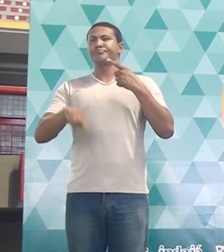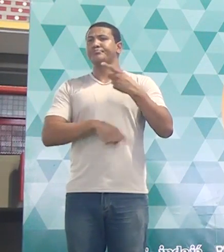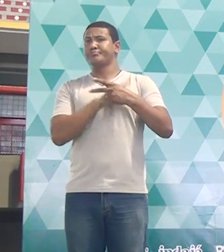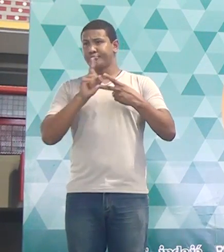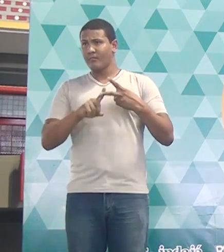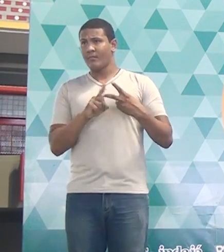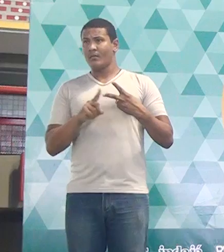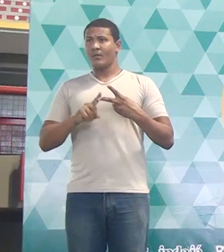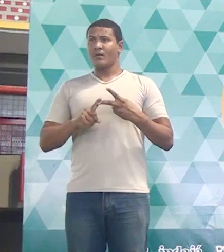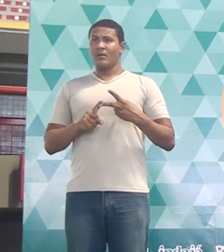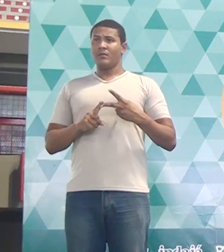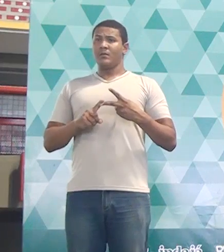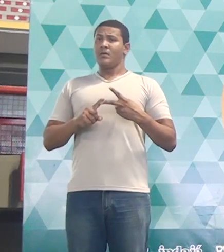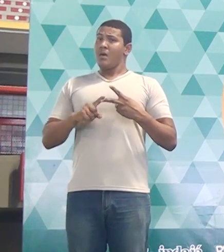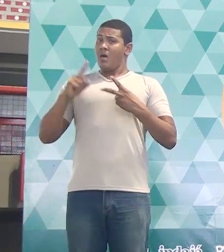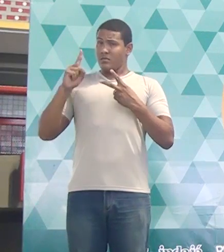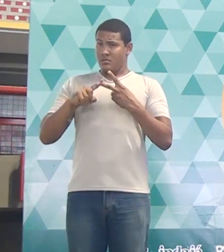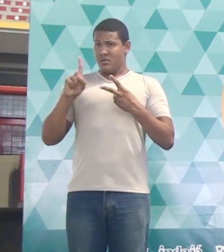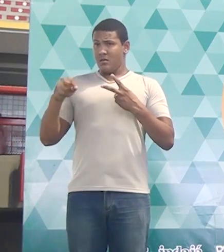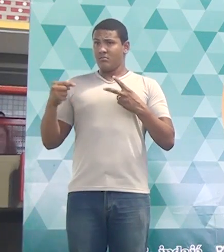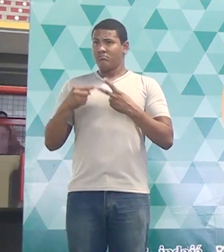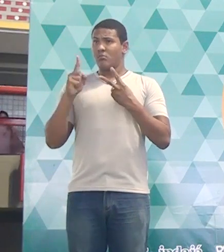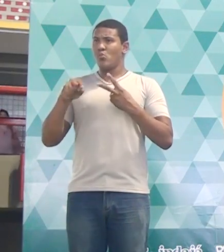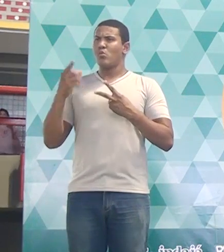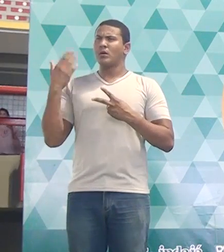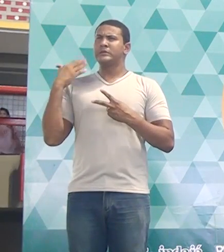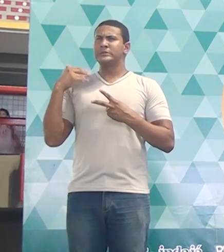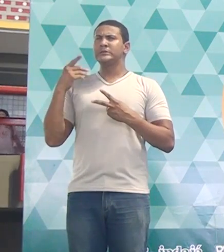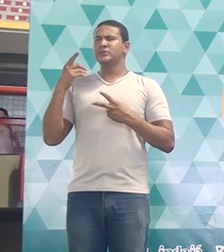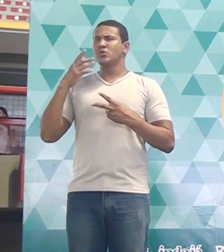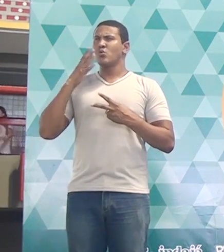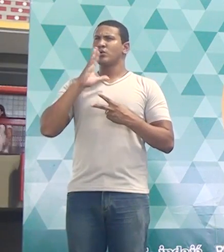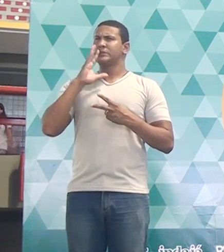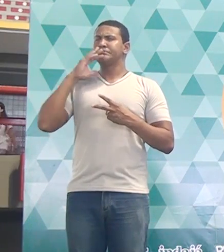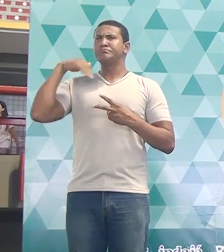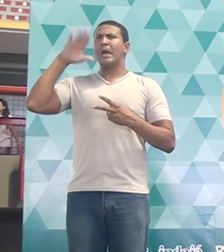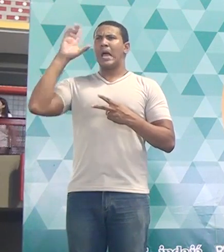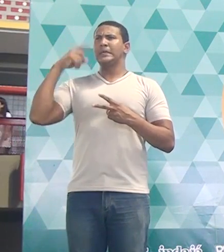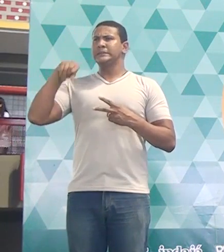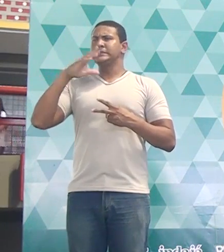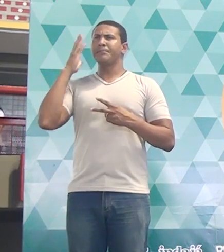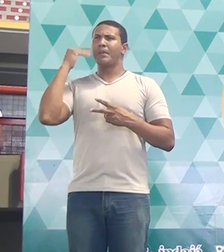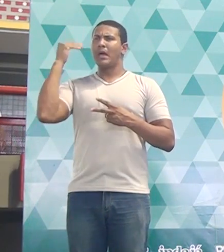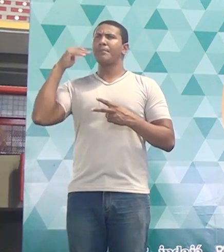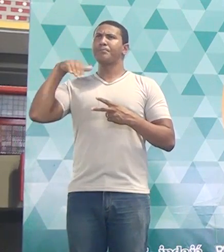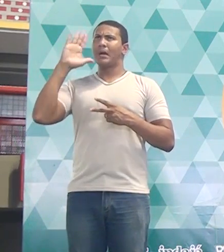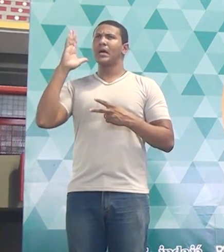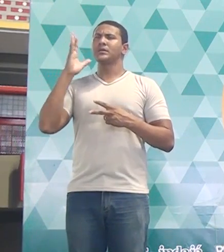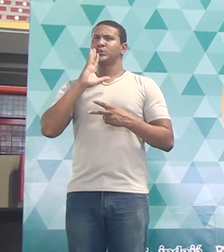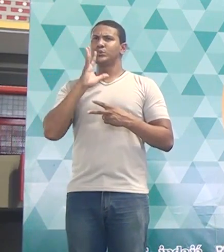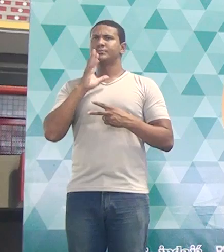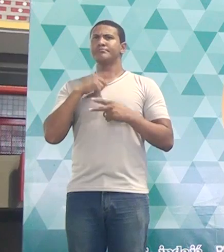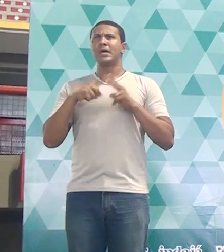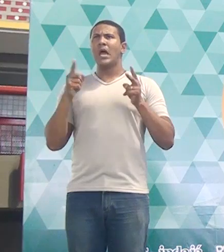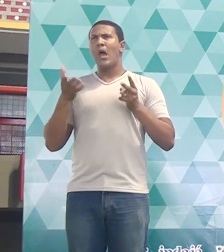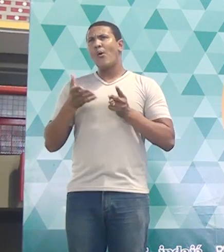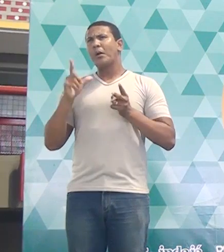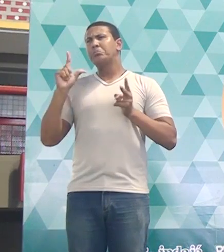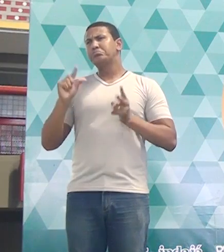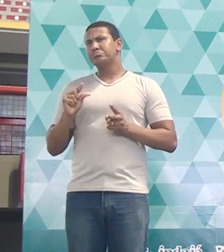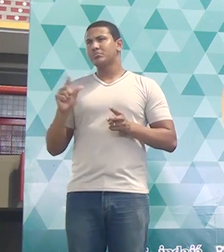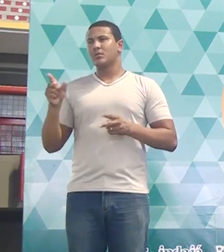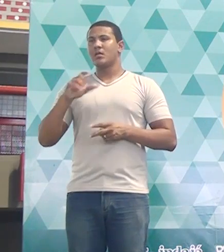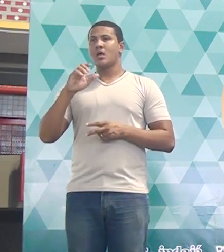se fabricar uma soluçãozinha que antigamente era mais conhecida. Hoje praticamente ninguém conhece.